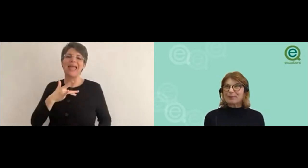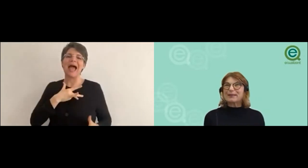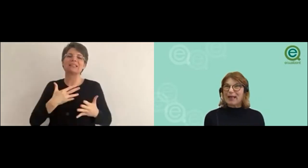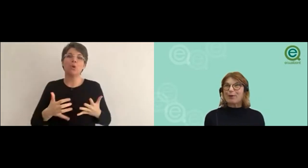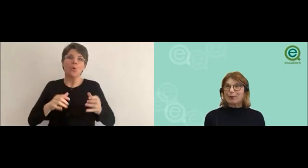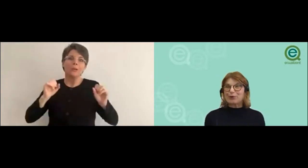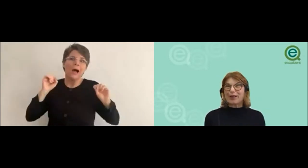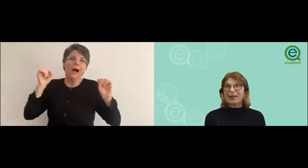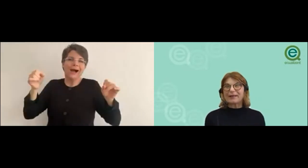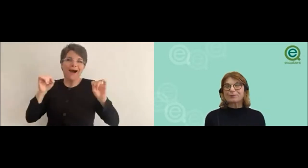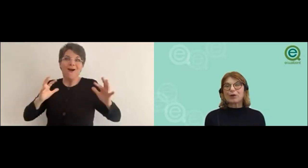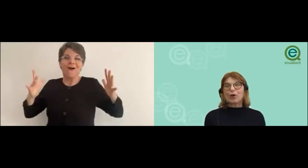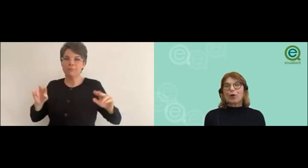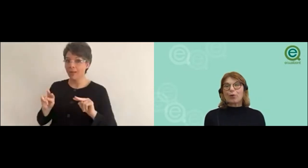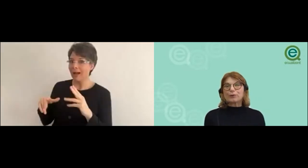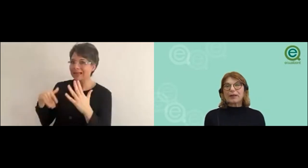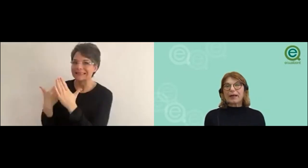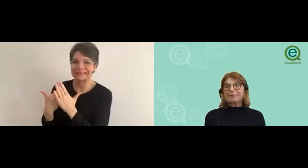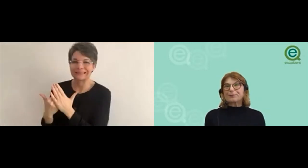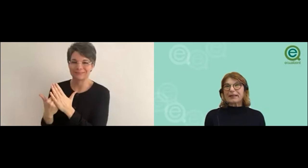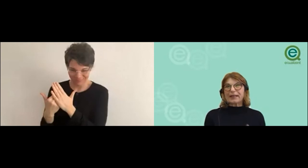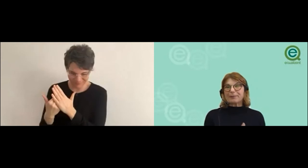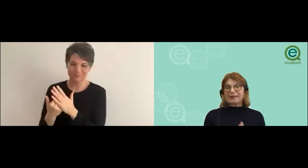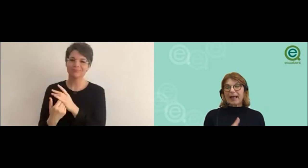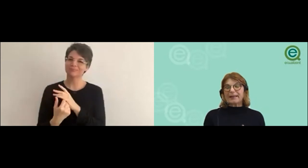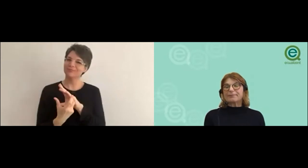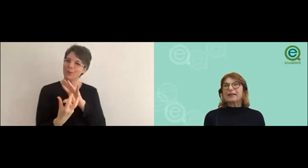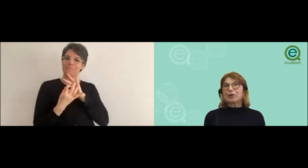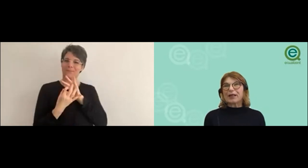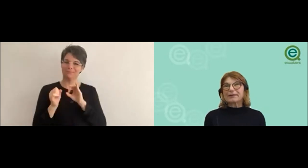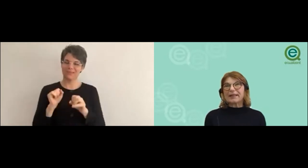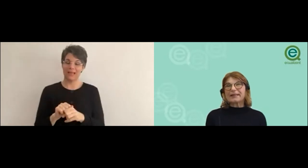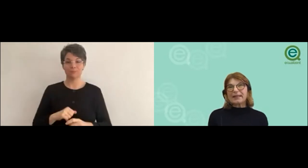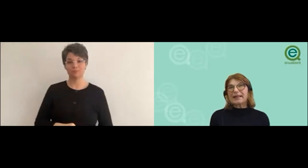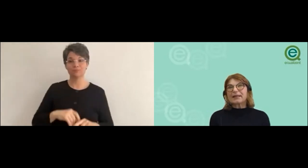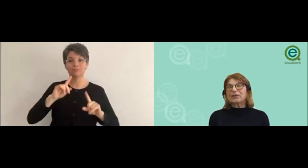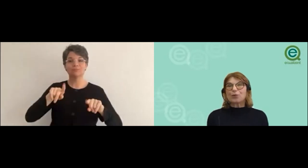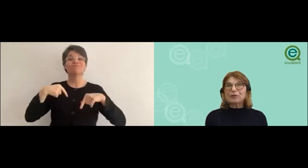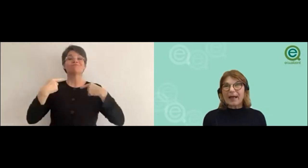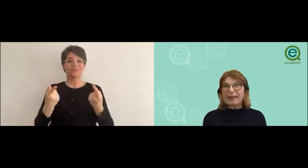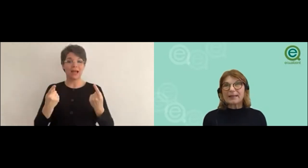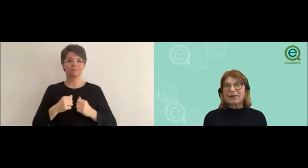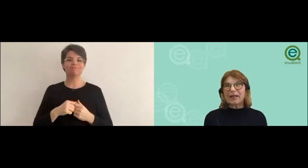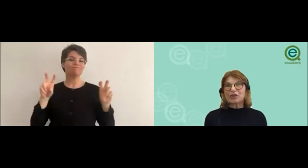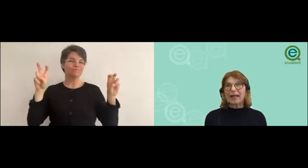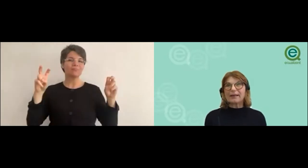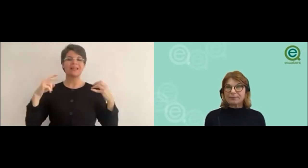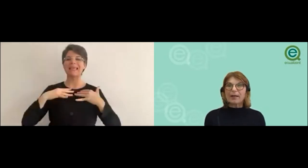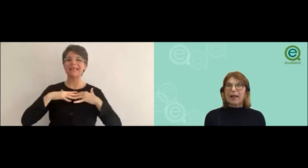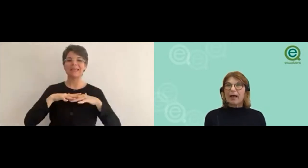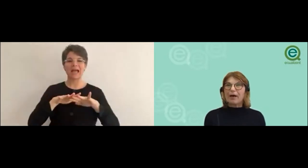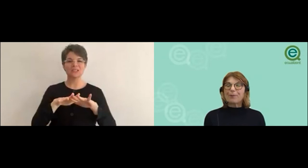damit man sich selber überzeugen kann. Und dann gibt es einen sogenannten Integrationsplan, den wir